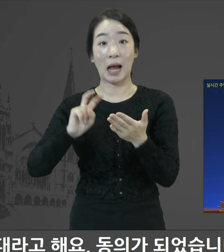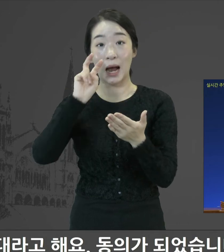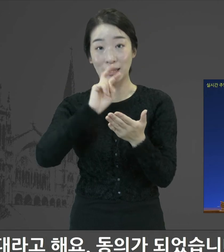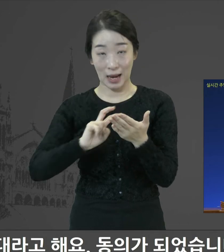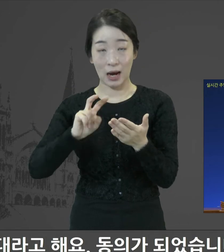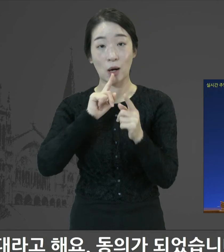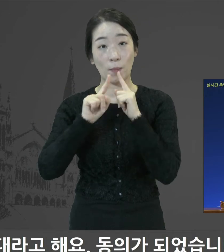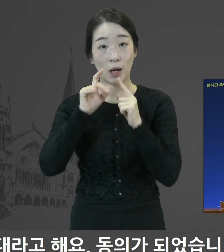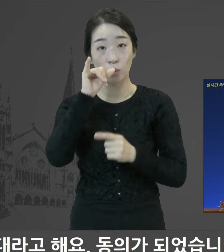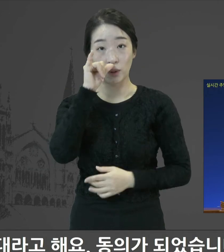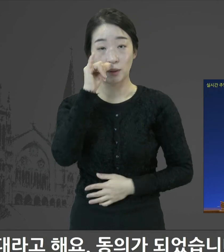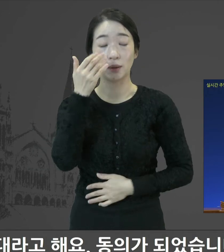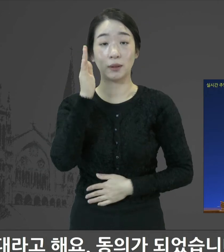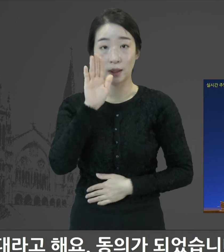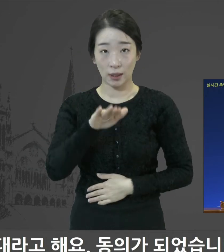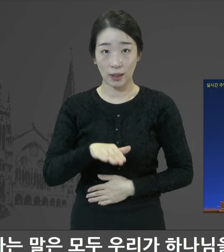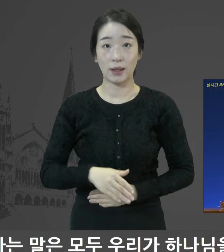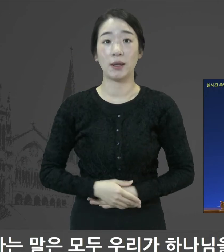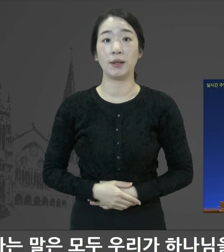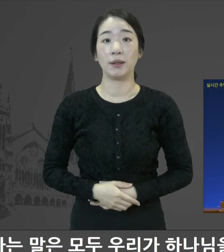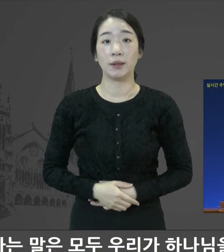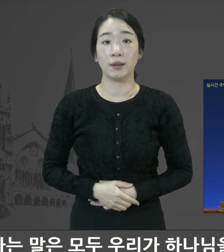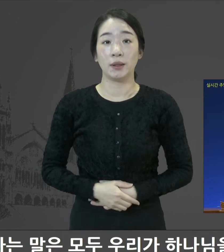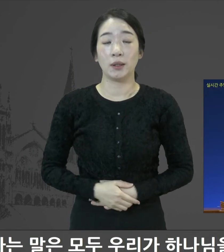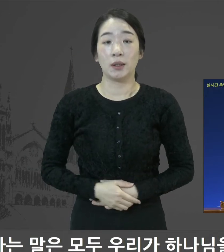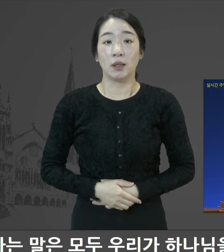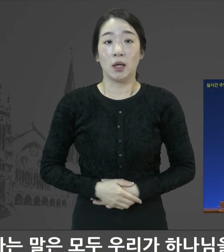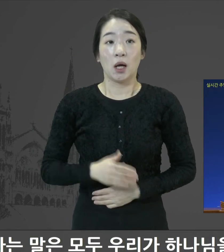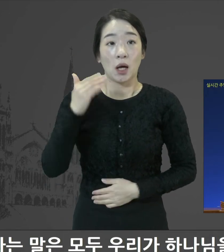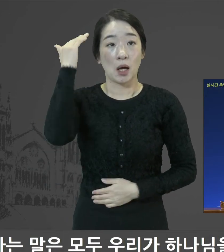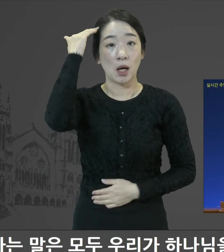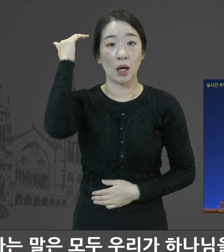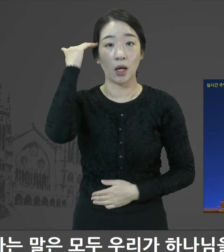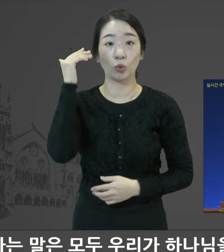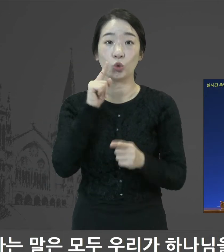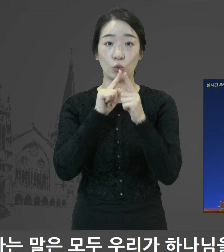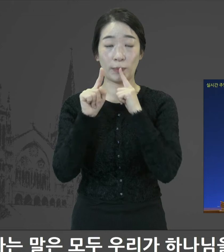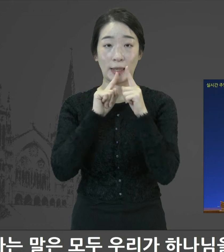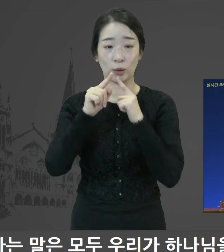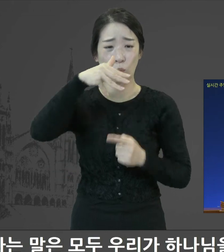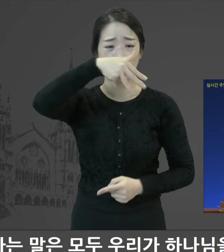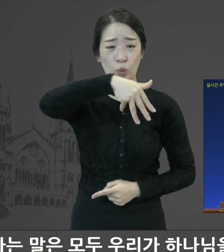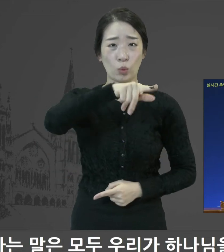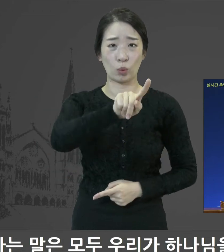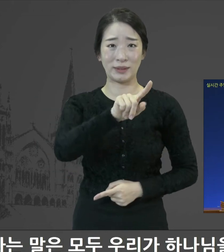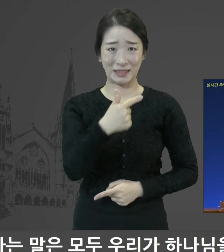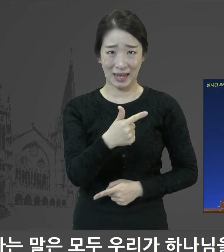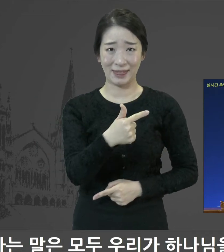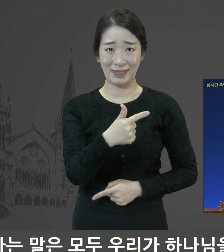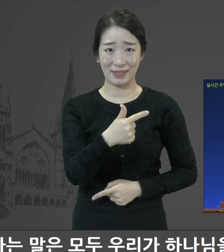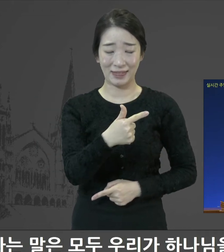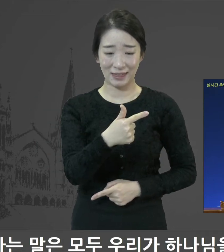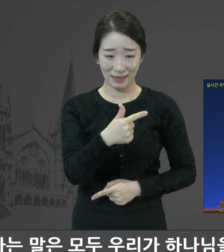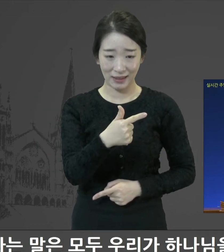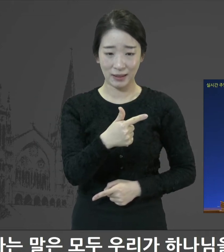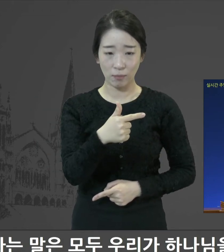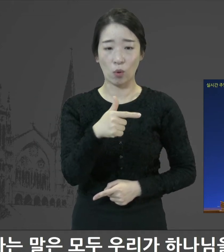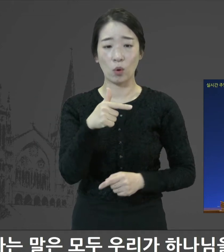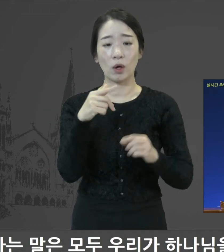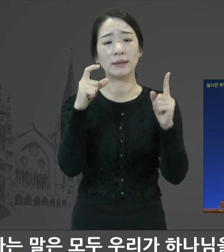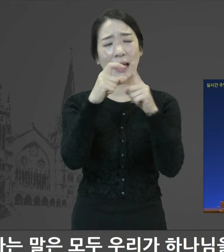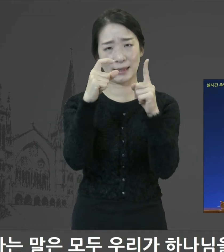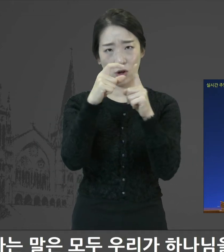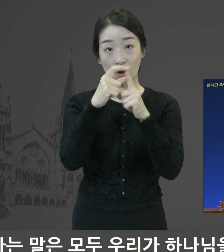이제 포괄하는, 총괄하는 단어이죠. 우리말에도 찬으로 시작하는 이 비슷한 용어들이 금방